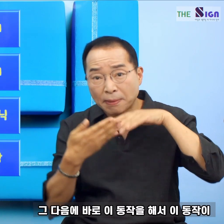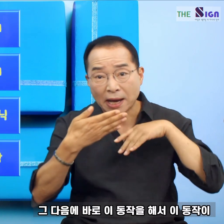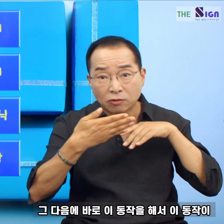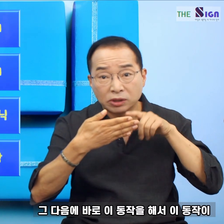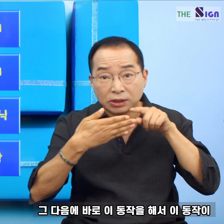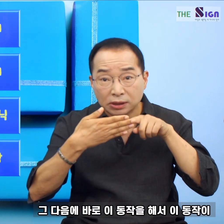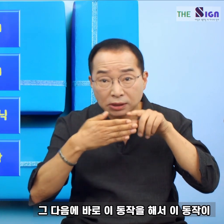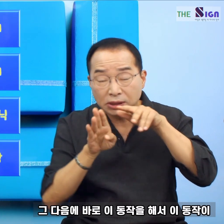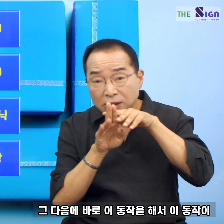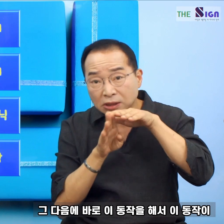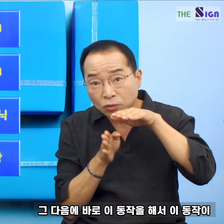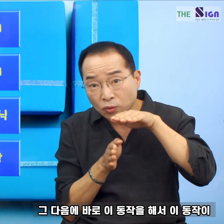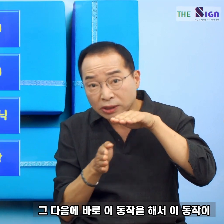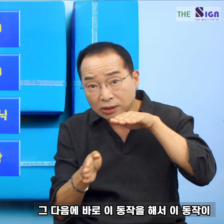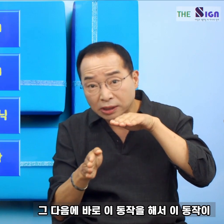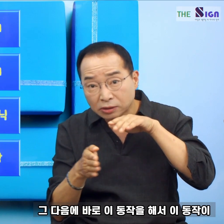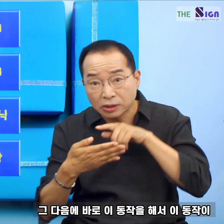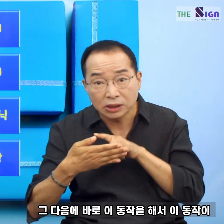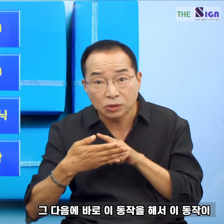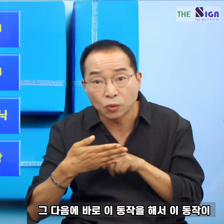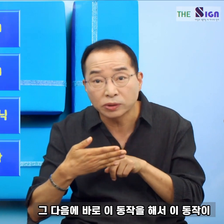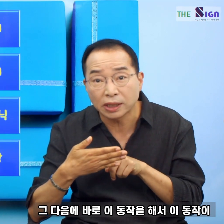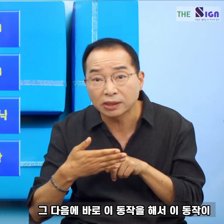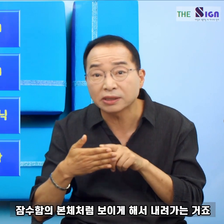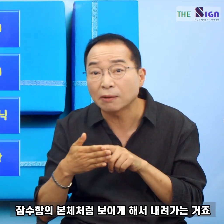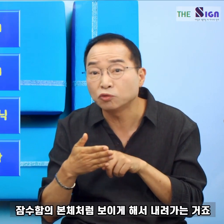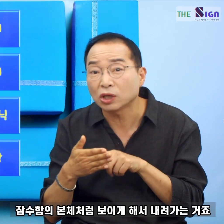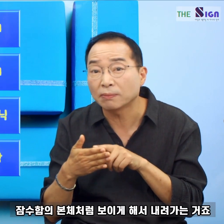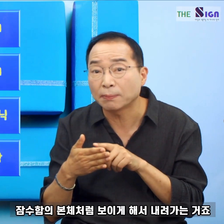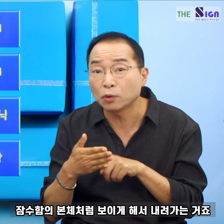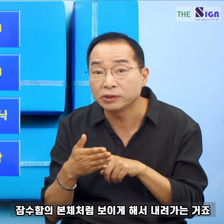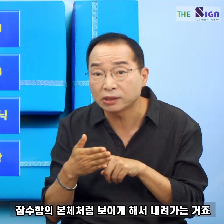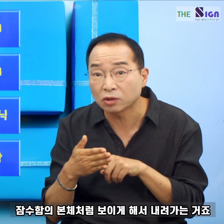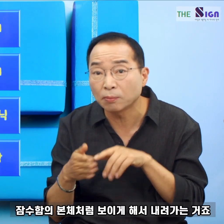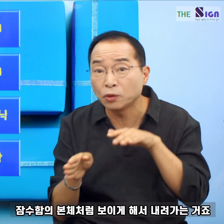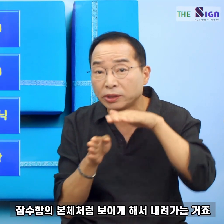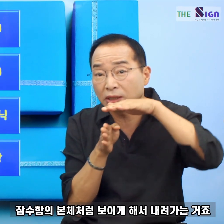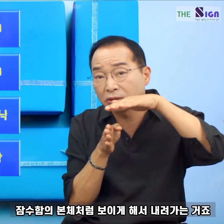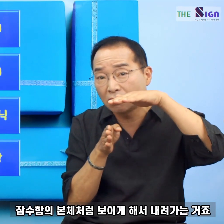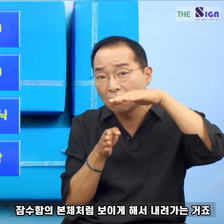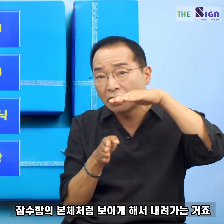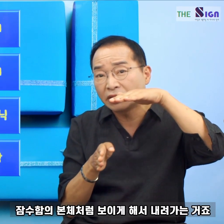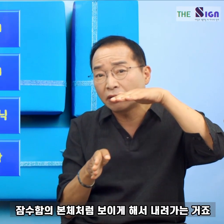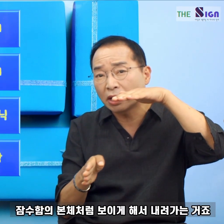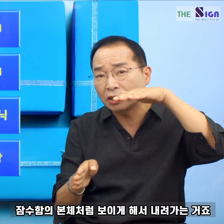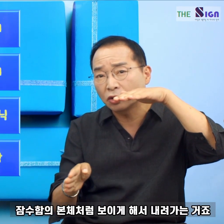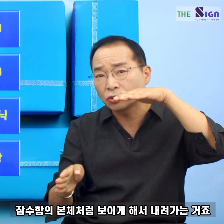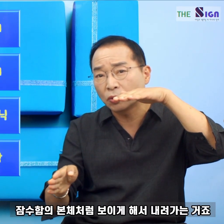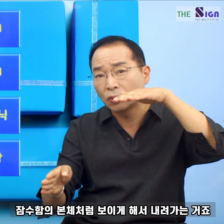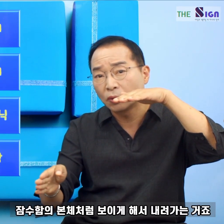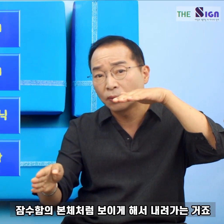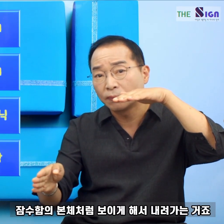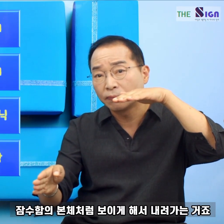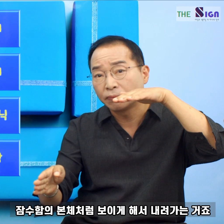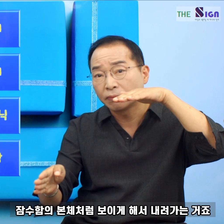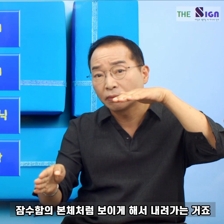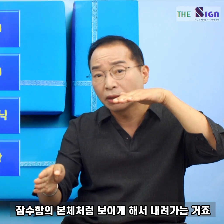바로 이 동작을 해서 이 동작이 잠수함의 본체처럼 보이게 해서 내려가는 거죠.